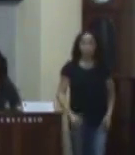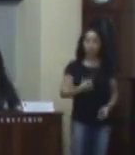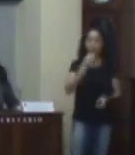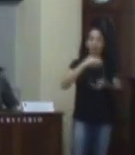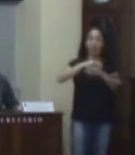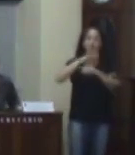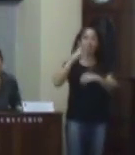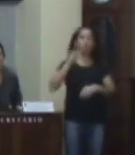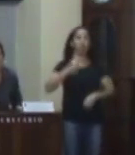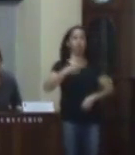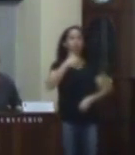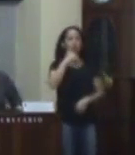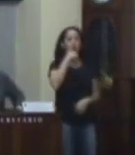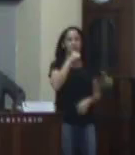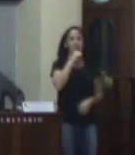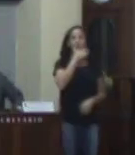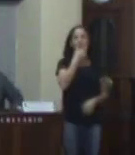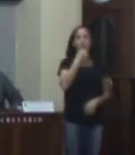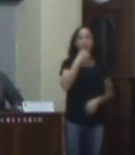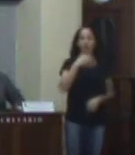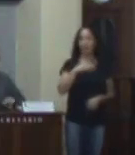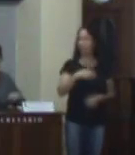Boa noite a todos, senhoras e senhores